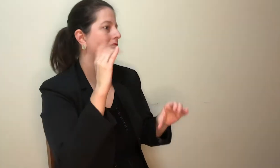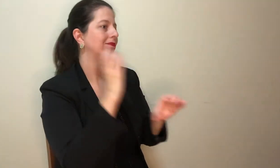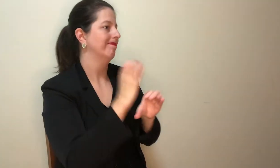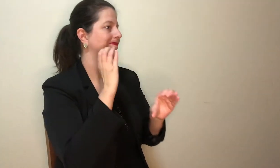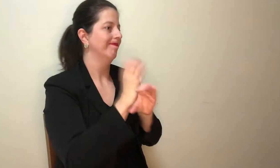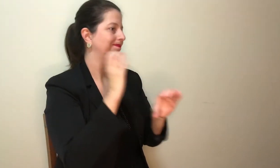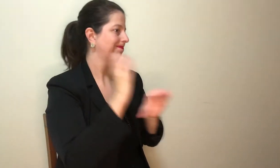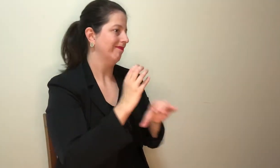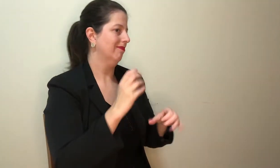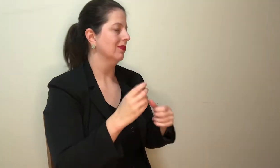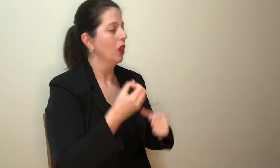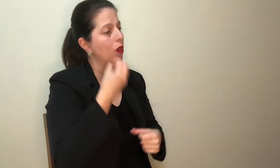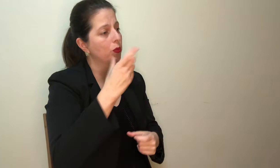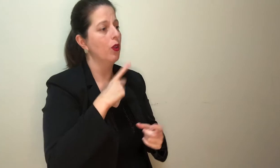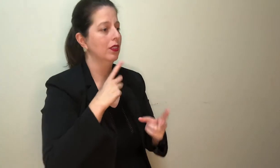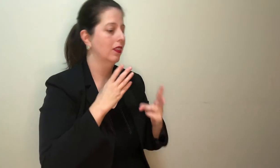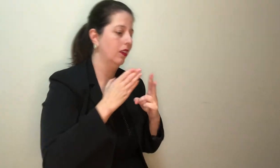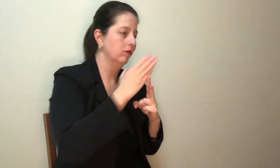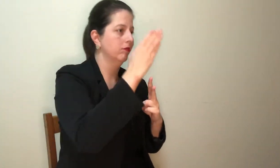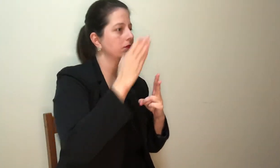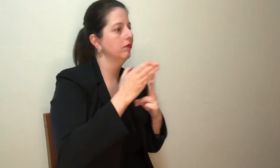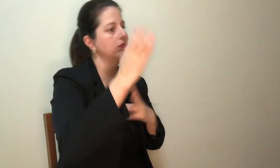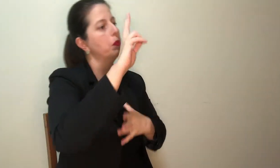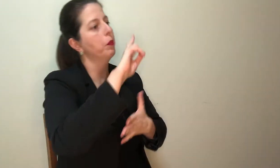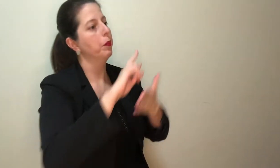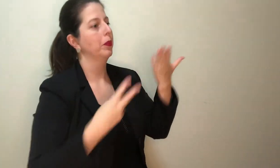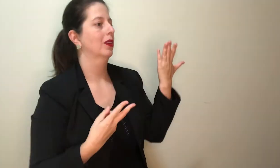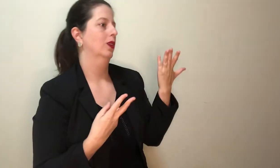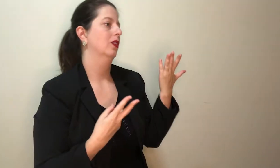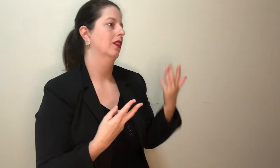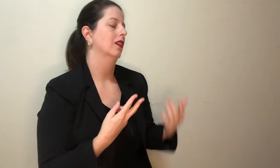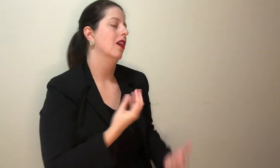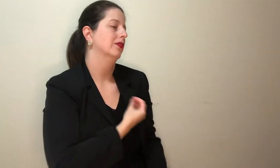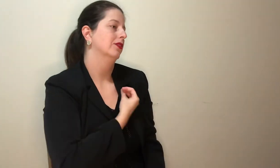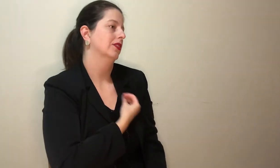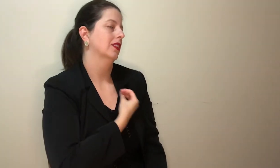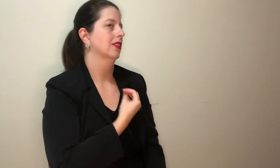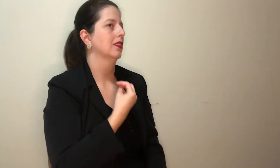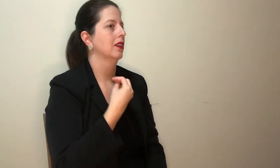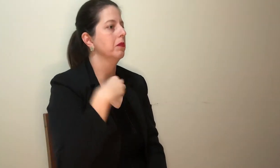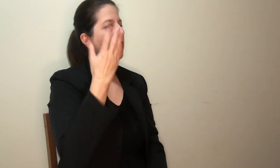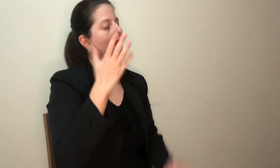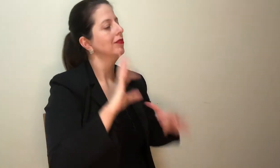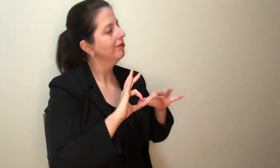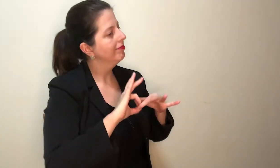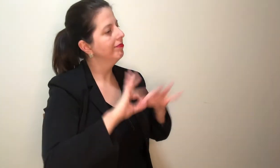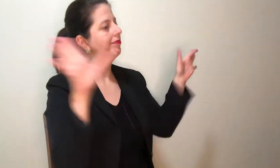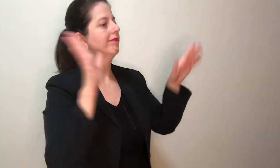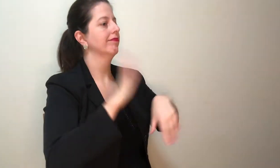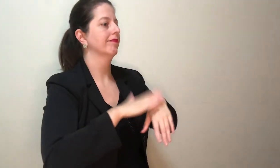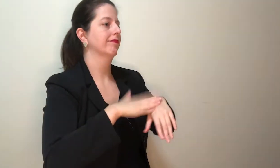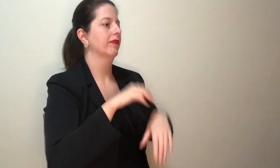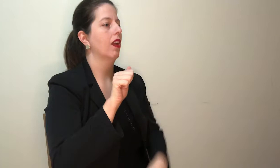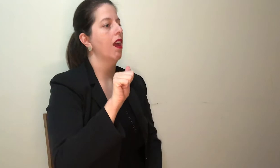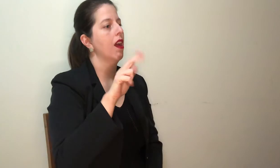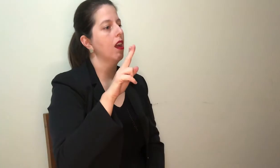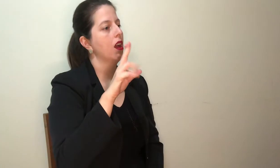por isso, a gente é bilíngue, faz parte da nossa vida para que a gente possa ter autonomia.